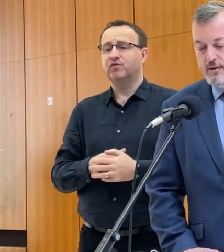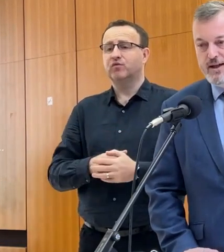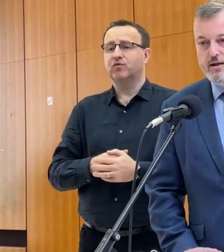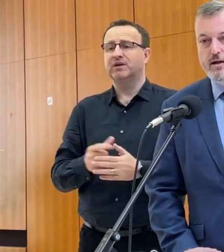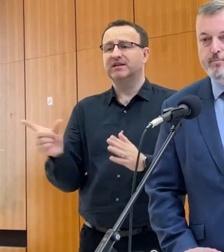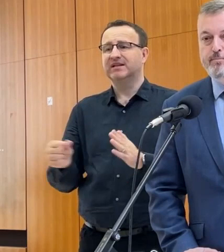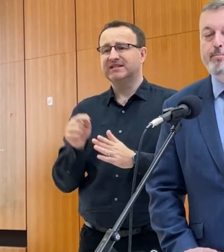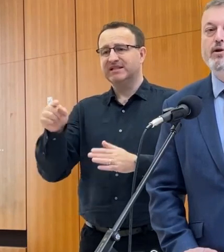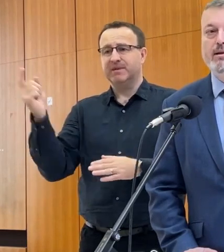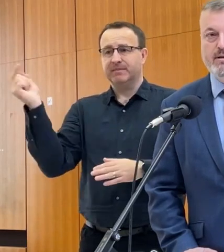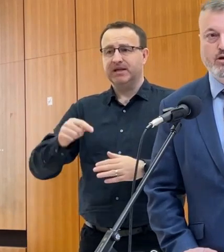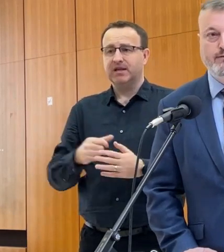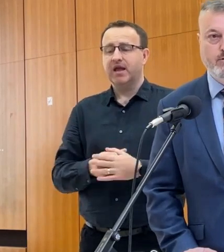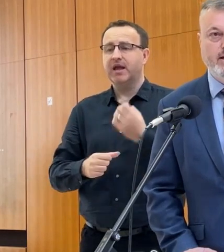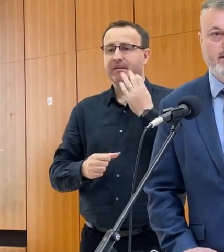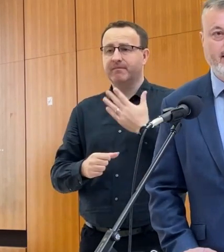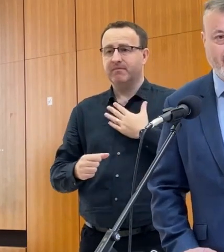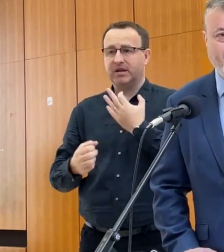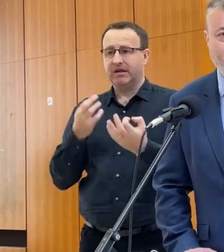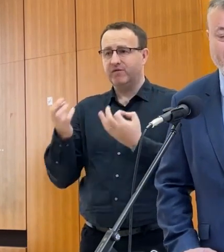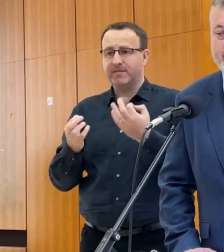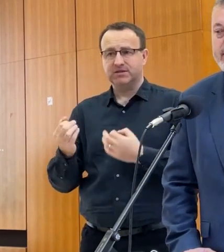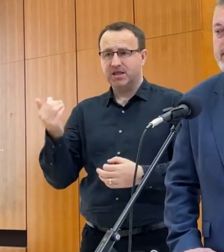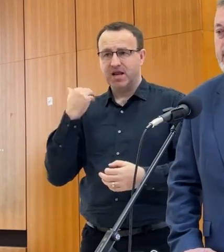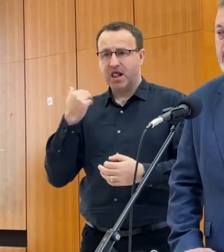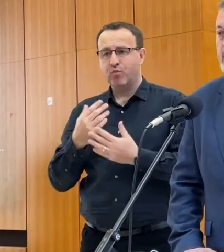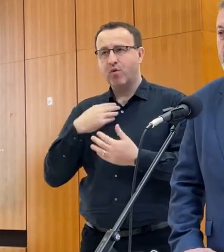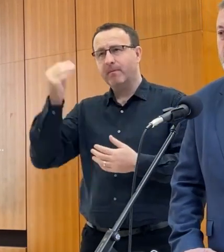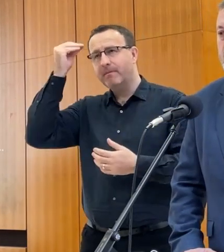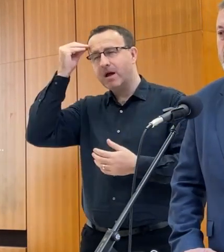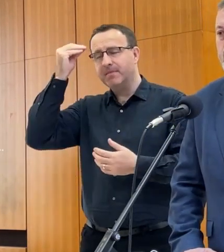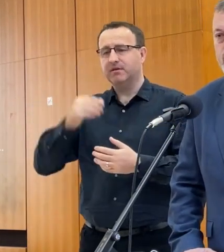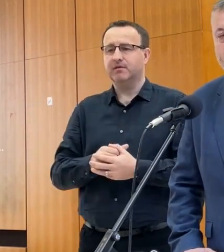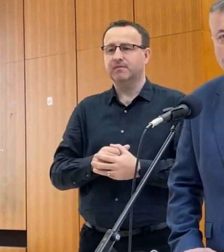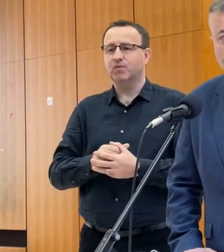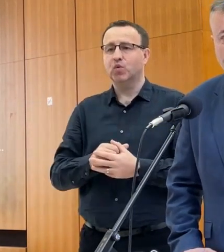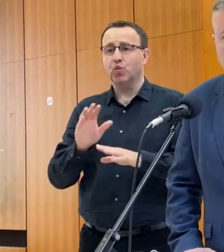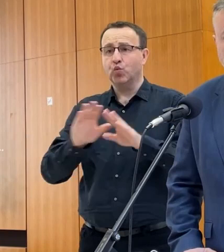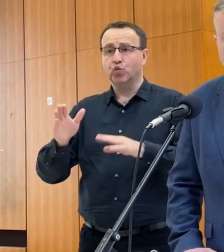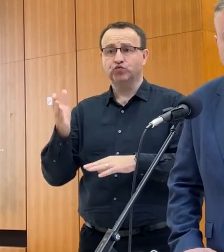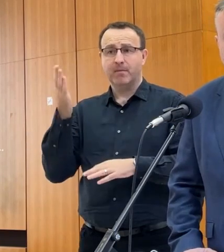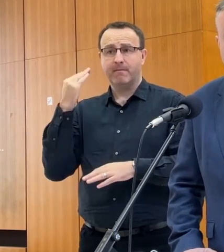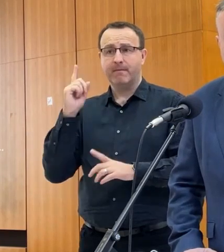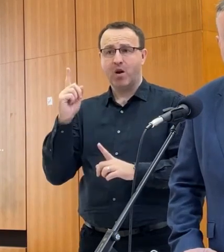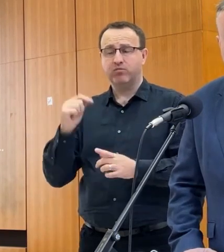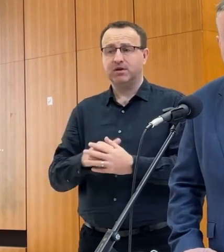s tým príde, ale pokiaľ ma moje informácie neklamú alebo pamäť, už by malo byť dnes od